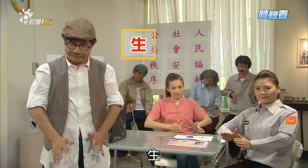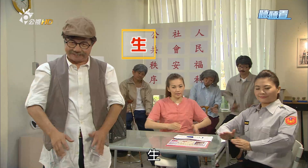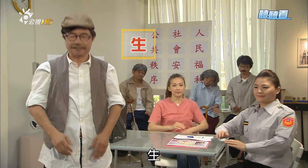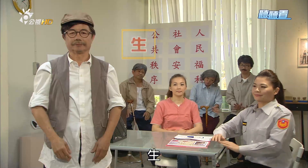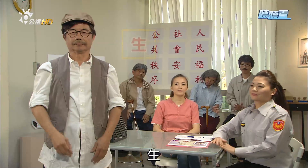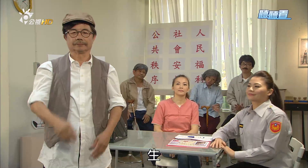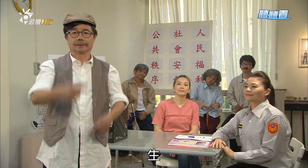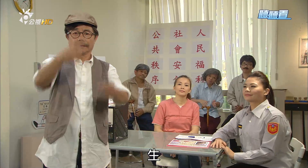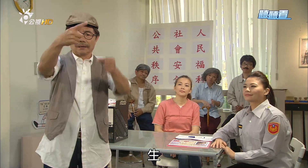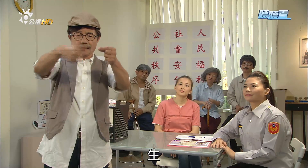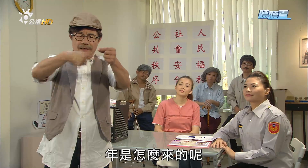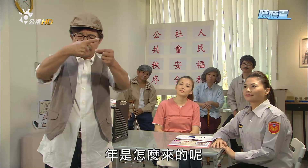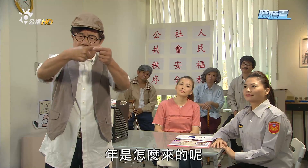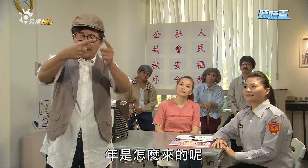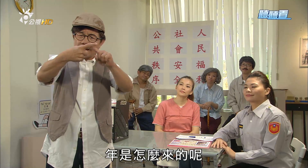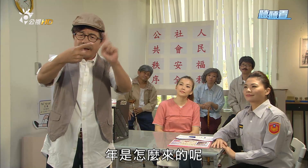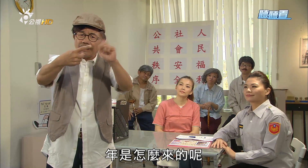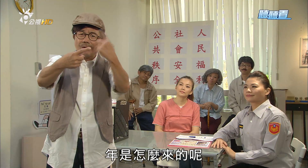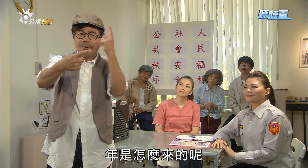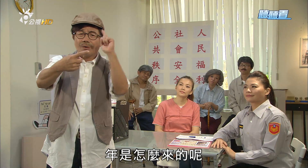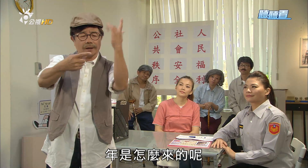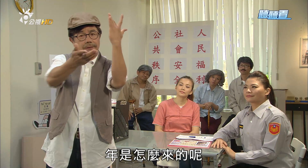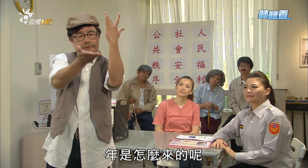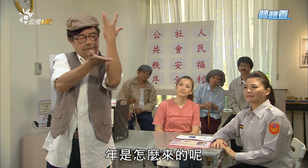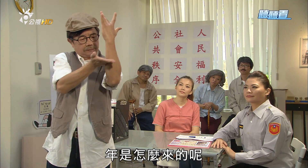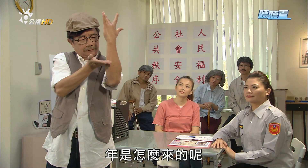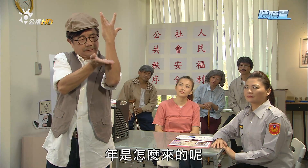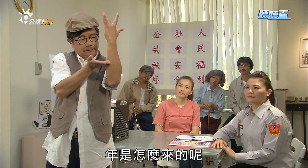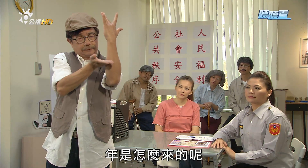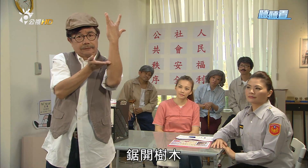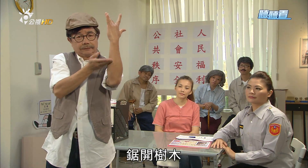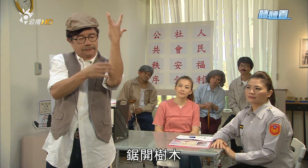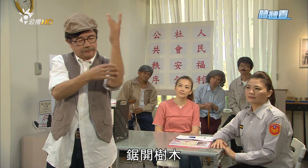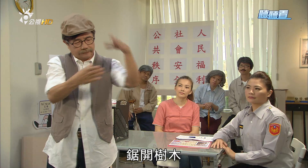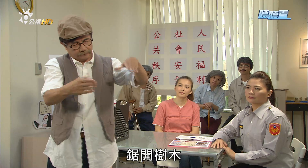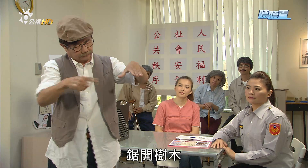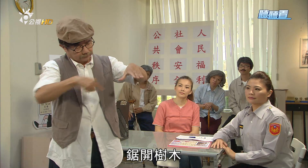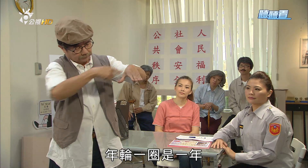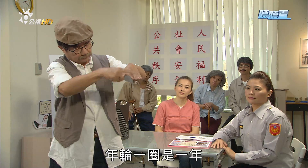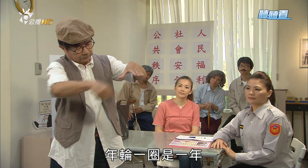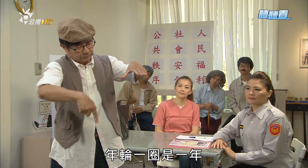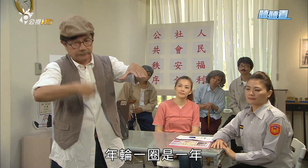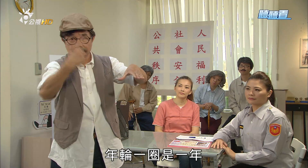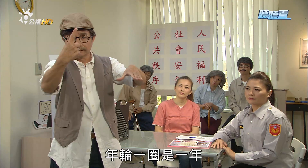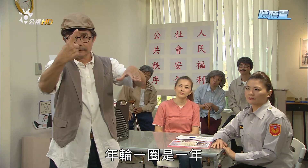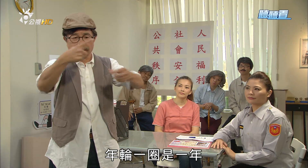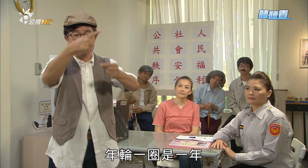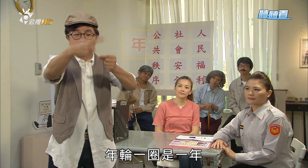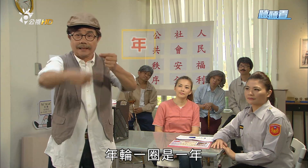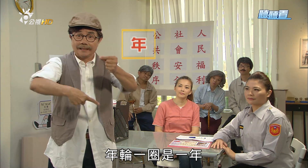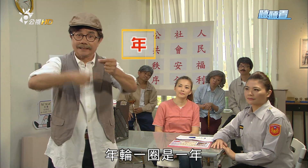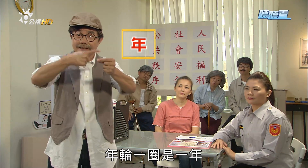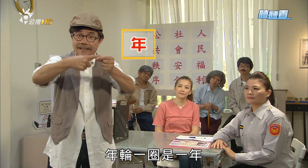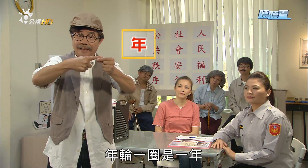生。年是怎么来的呢？锯开树木，年轮一圈是一